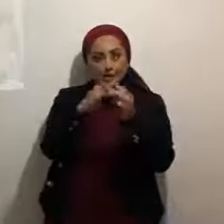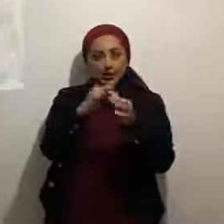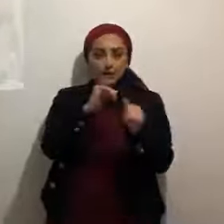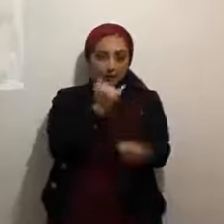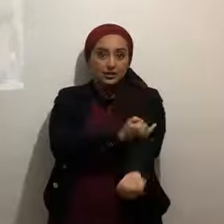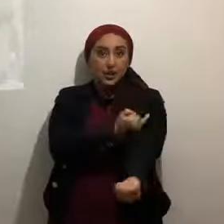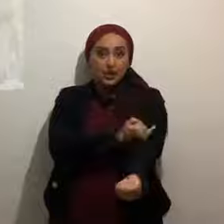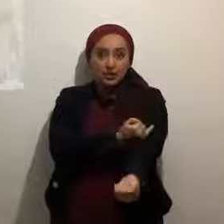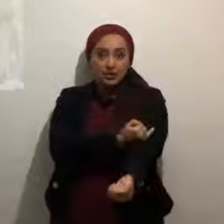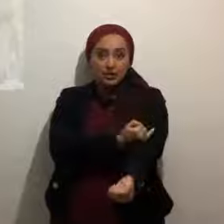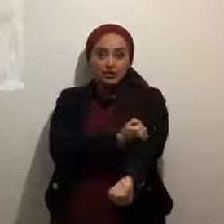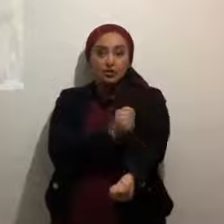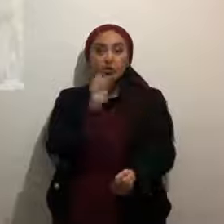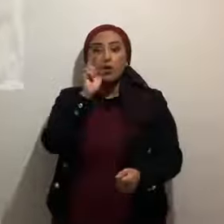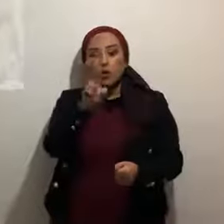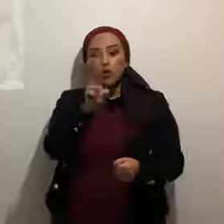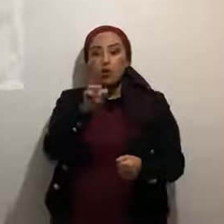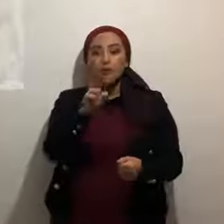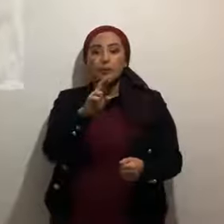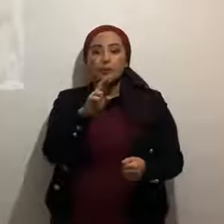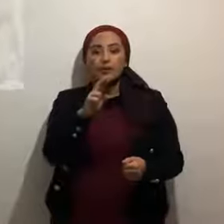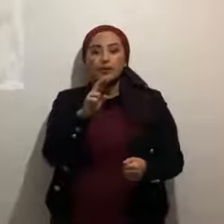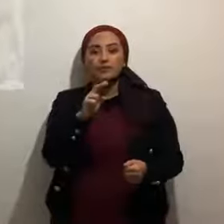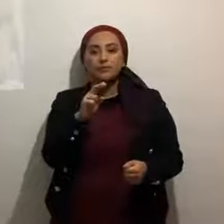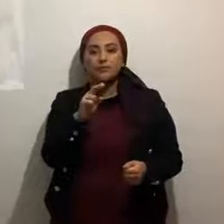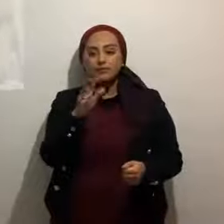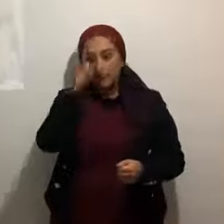O los pozos que había tapado los filisteos, que había